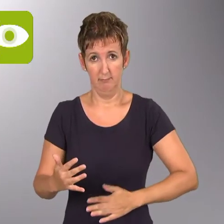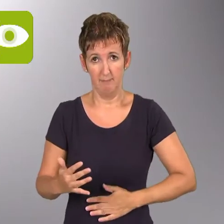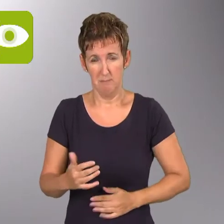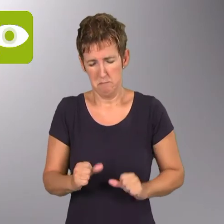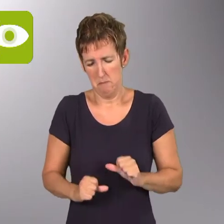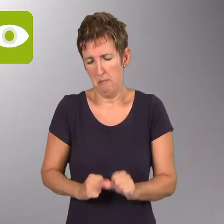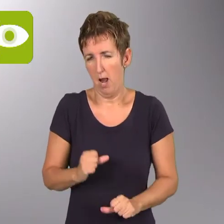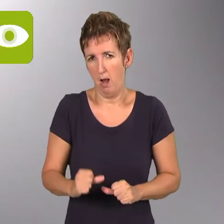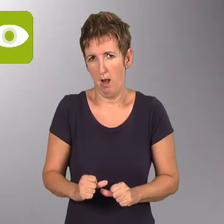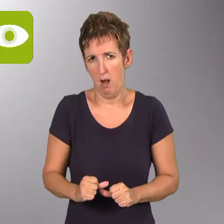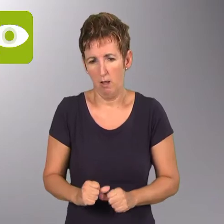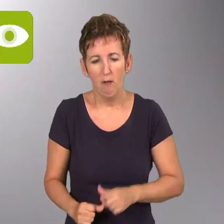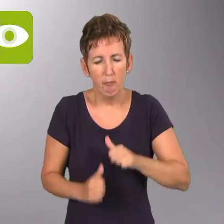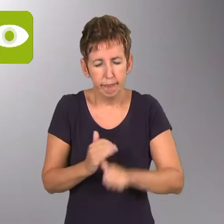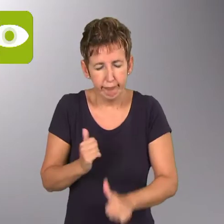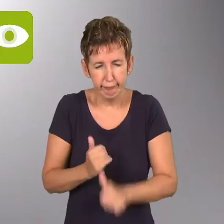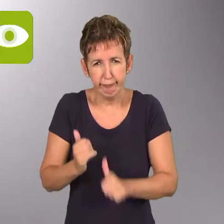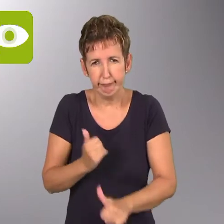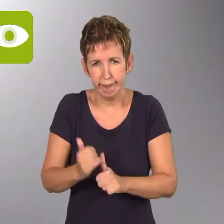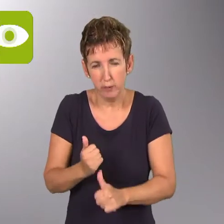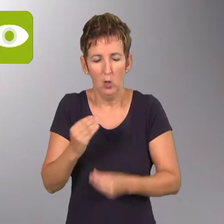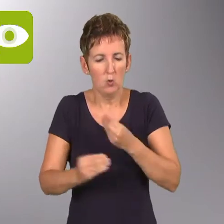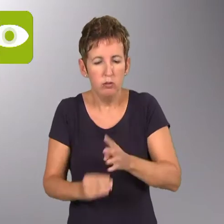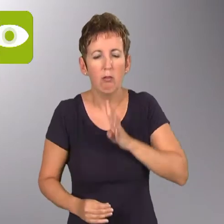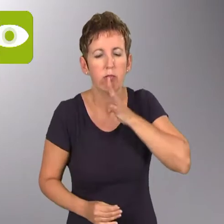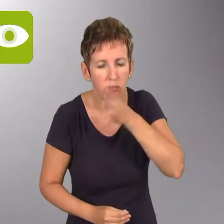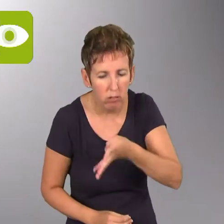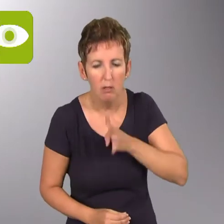Douleurs abdominales, diarrhée ou vomissements.